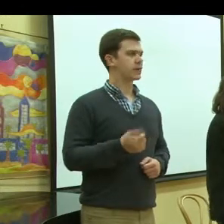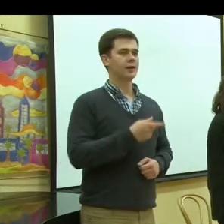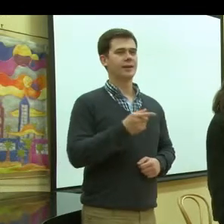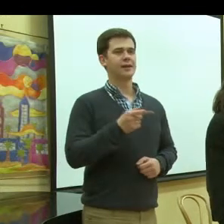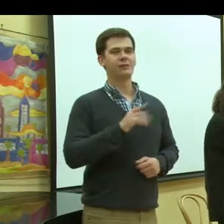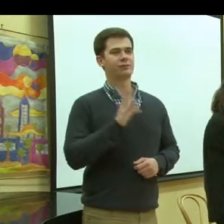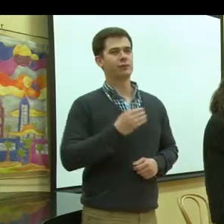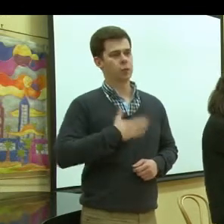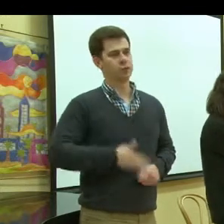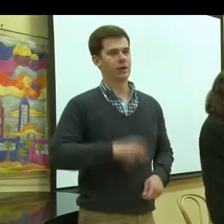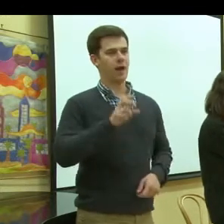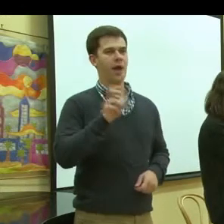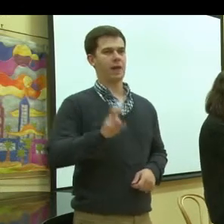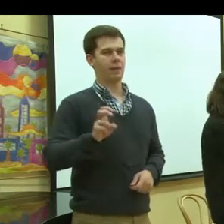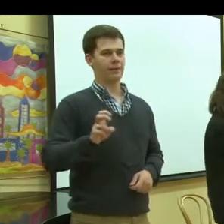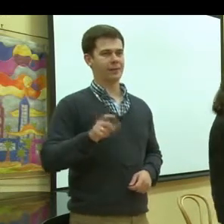herbatę.